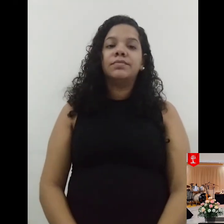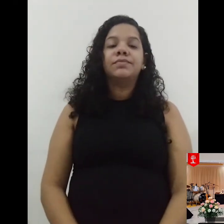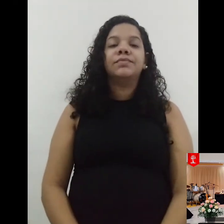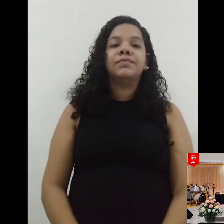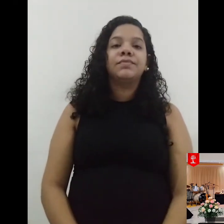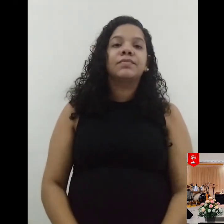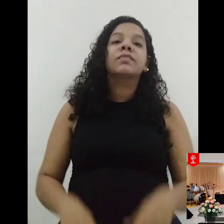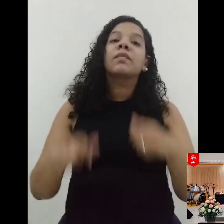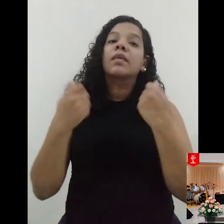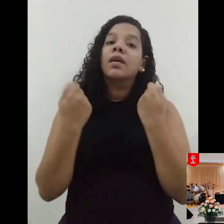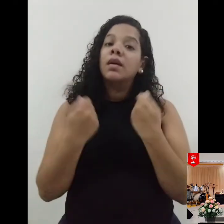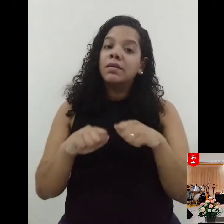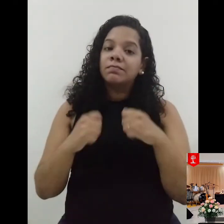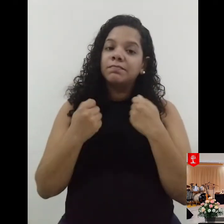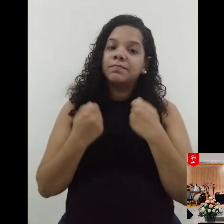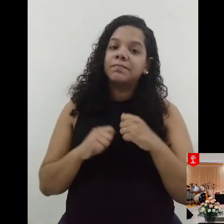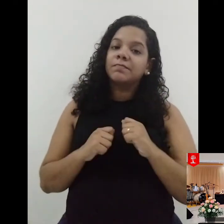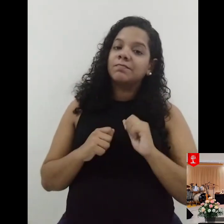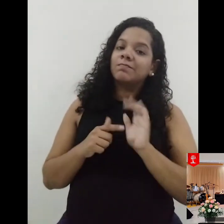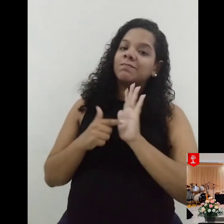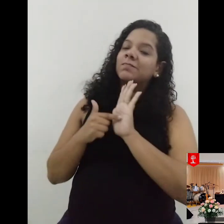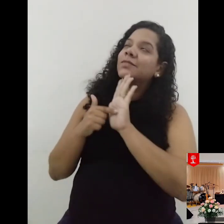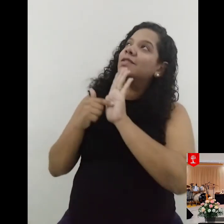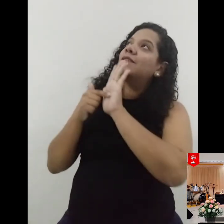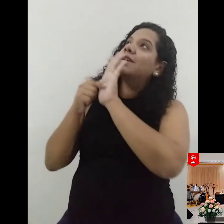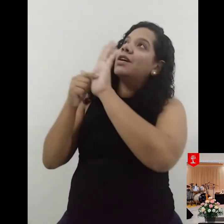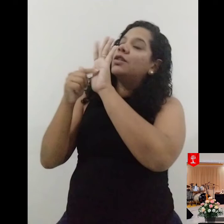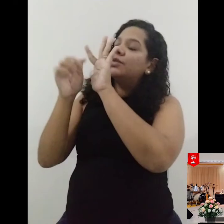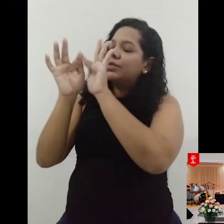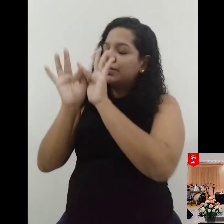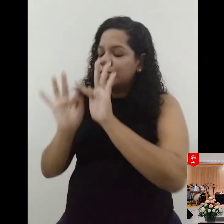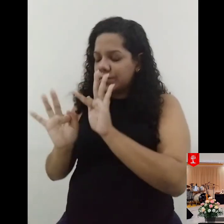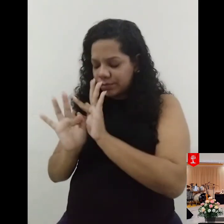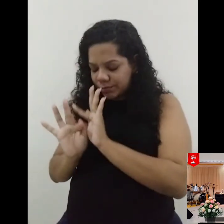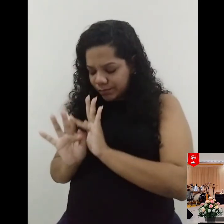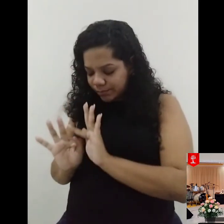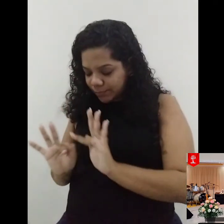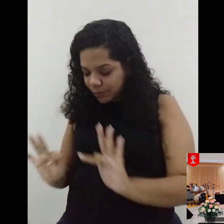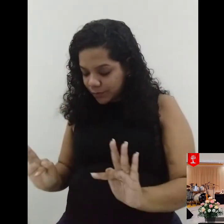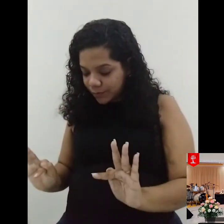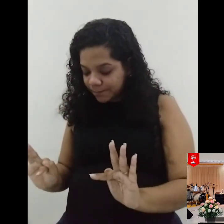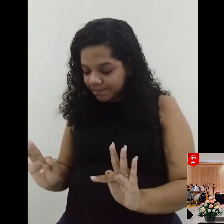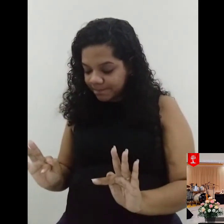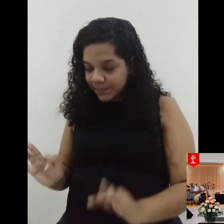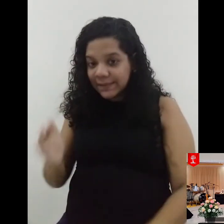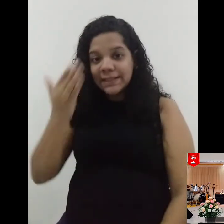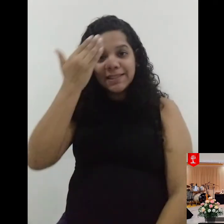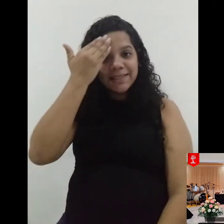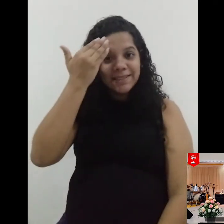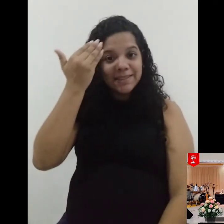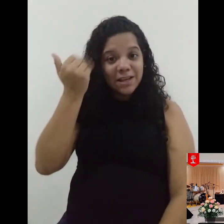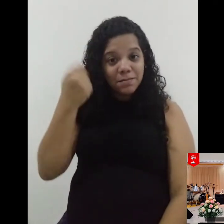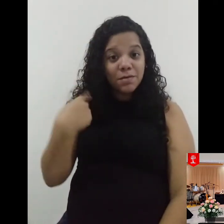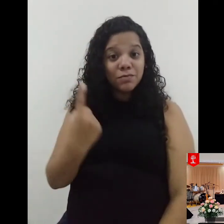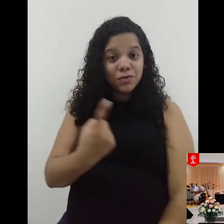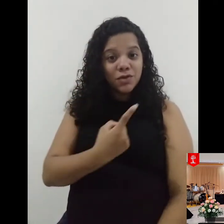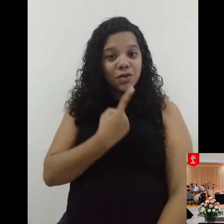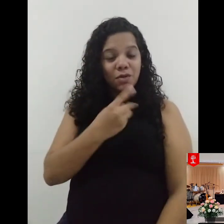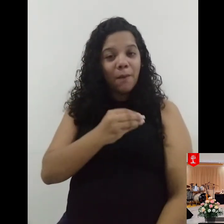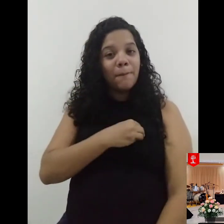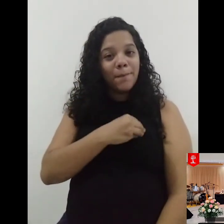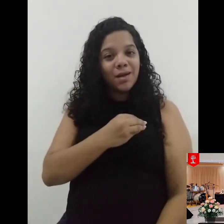E essa apresentação humilde, ou essa aproximação humilde, vai